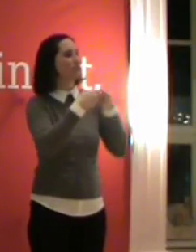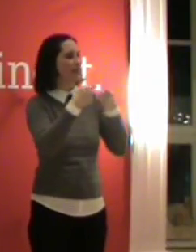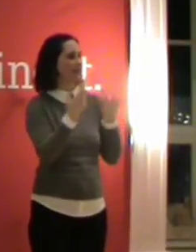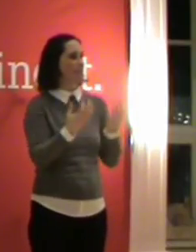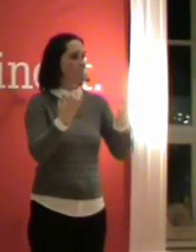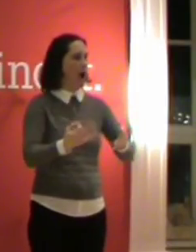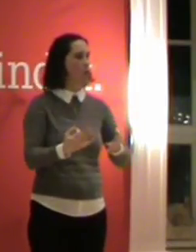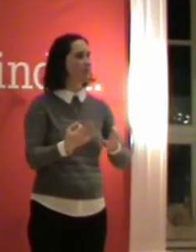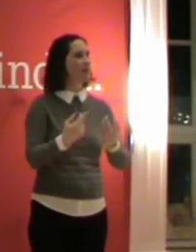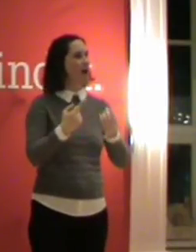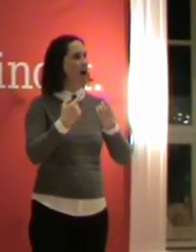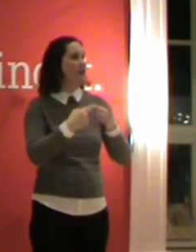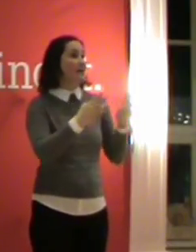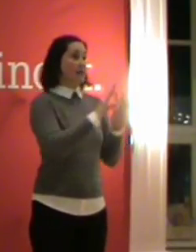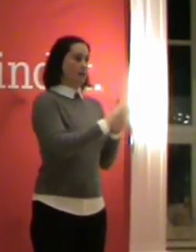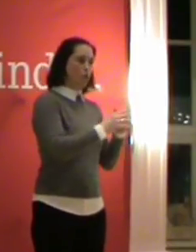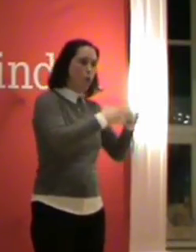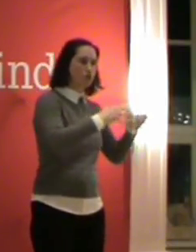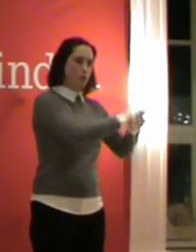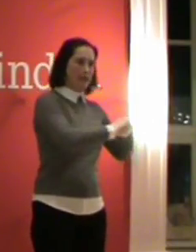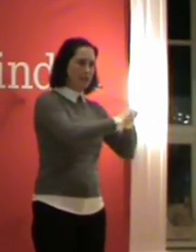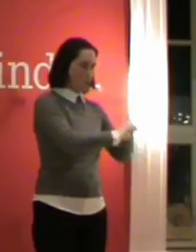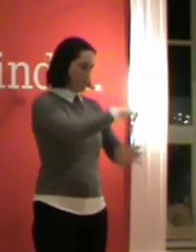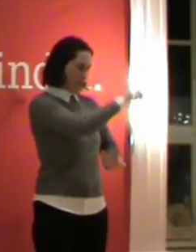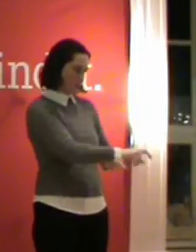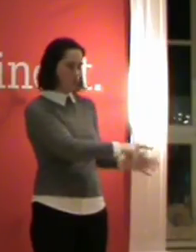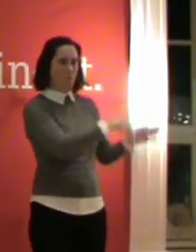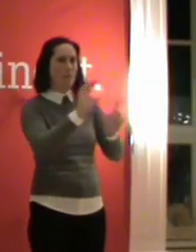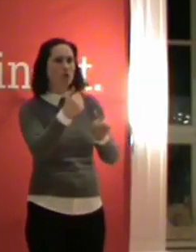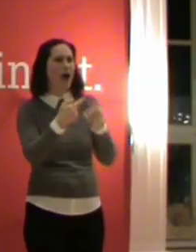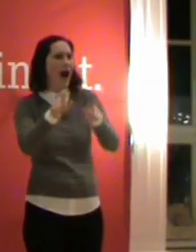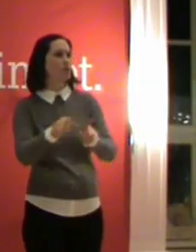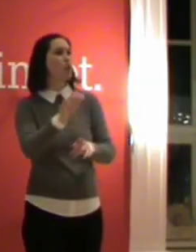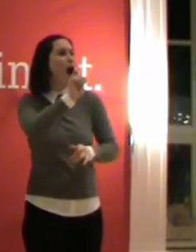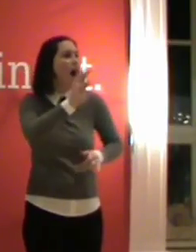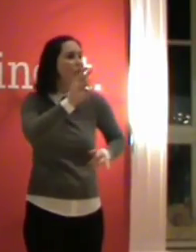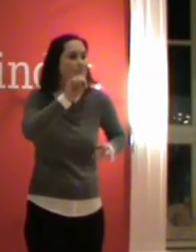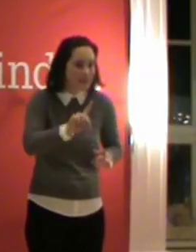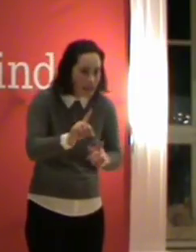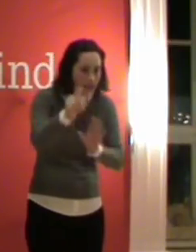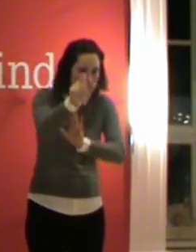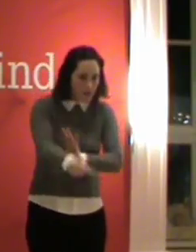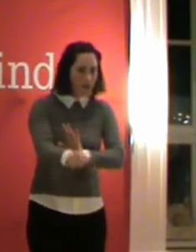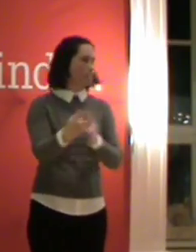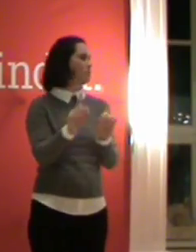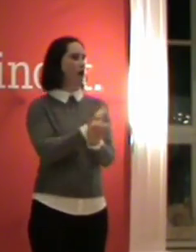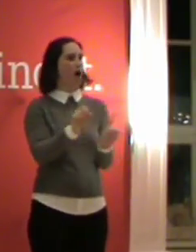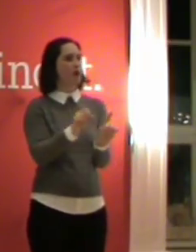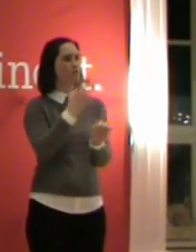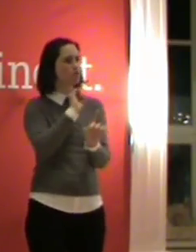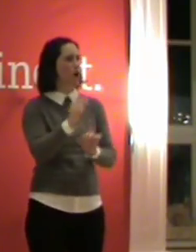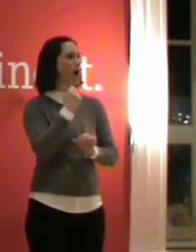links vom Kandidaten der Großen Koalition gibt. Das wäre doch furchtbar, wenn dann nur jemand von der AfD ist. Und was er wunderbar macht, ist in